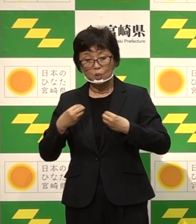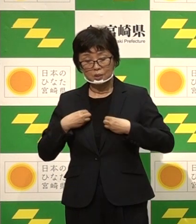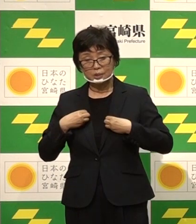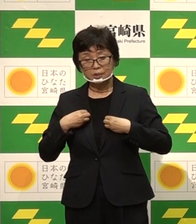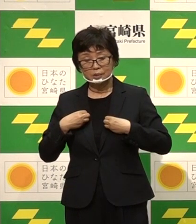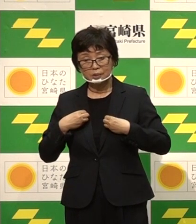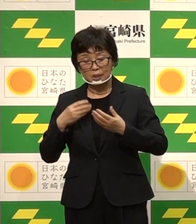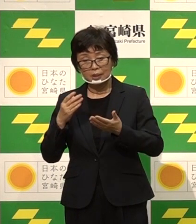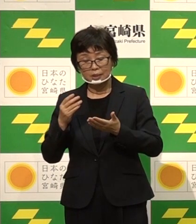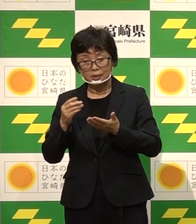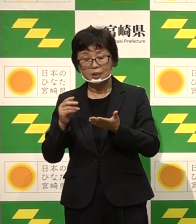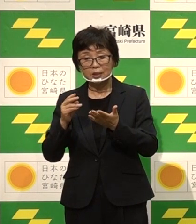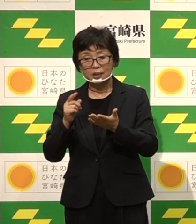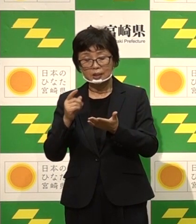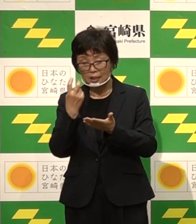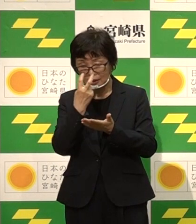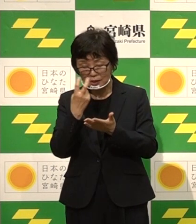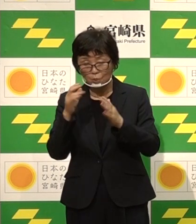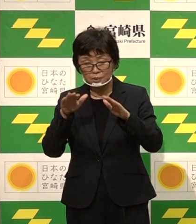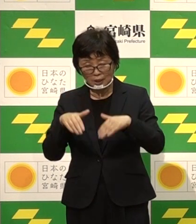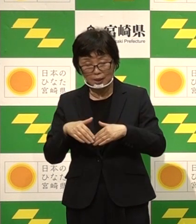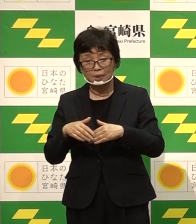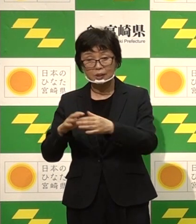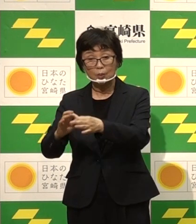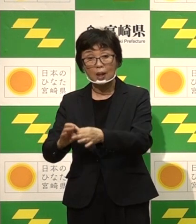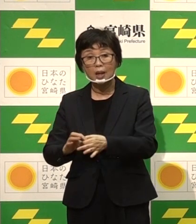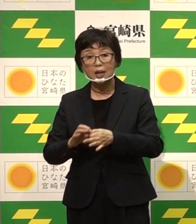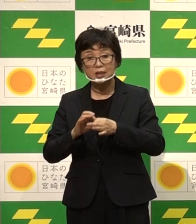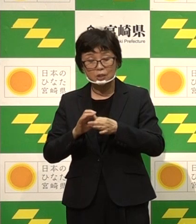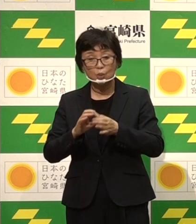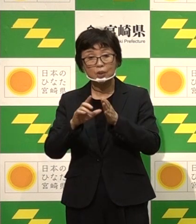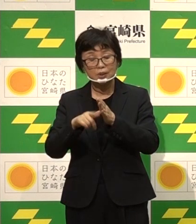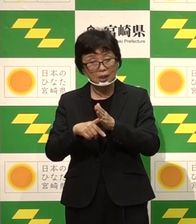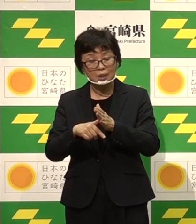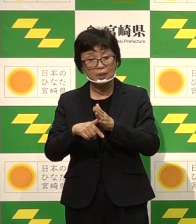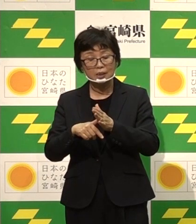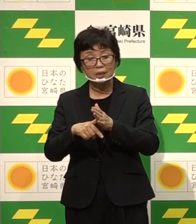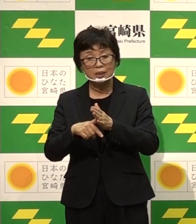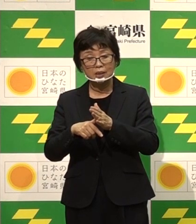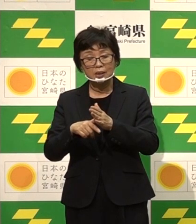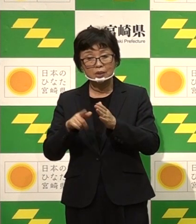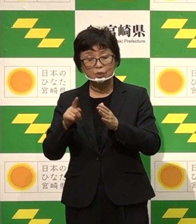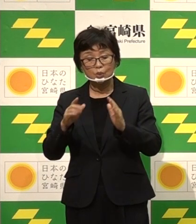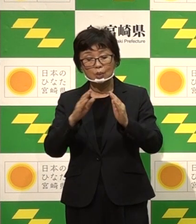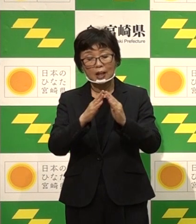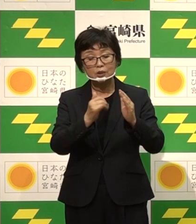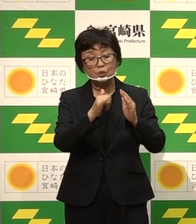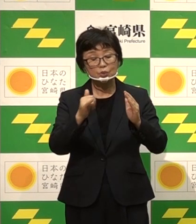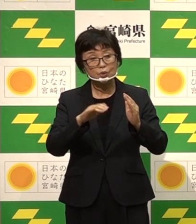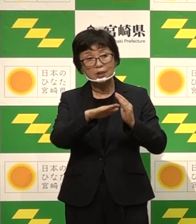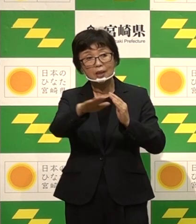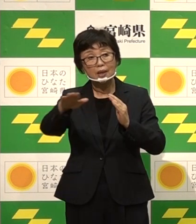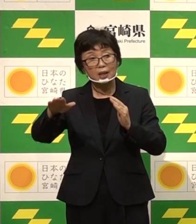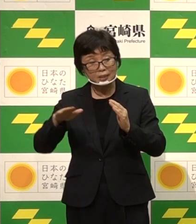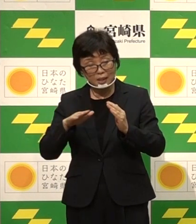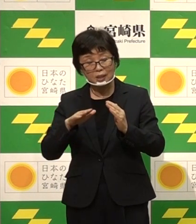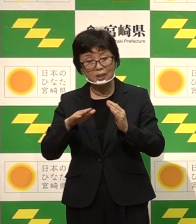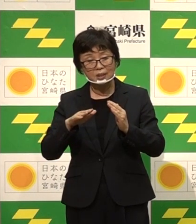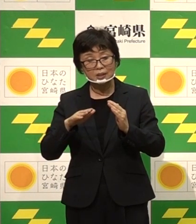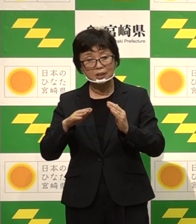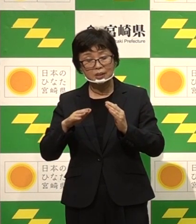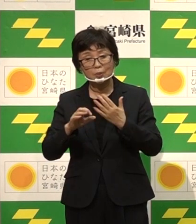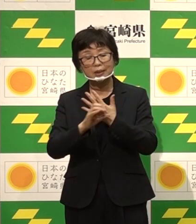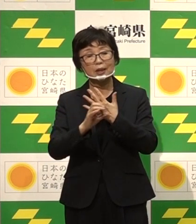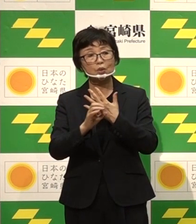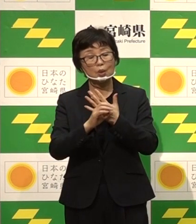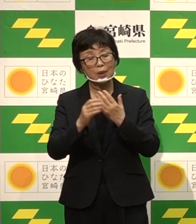定検査を受けているといったような場合であれば、その、ご家族の中で臨床症状、